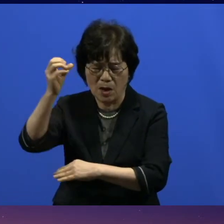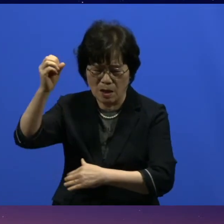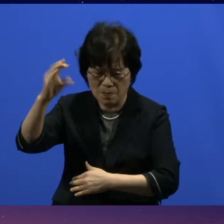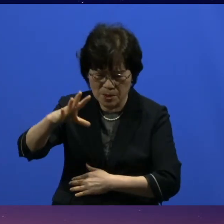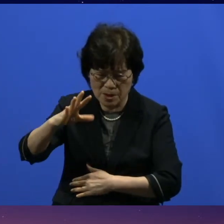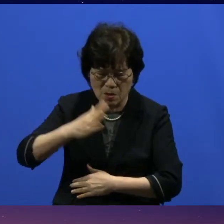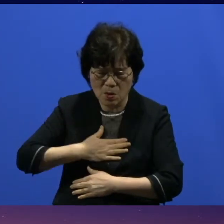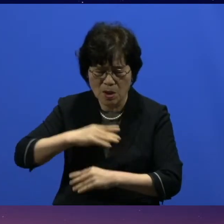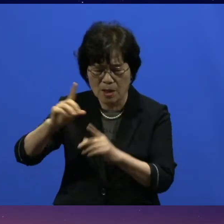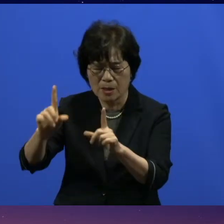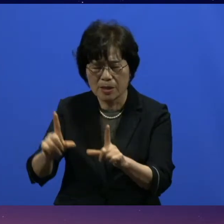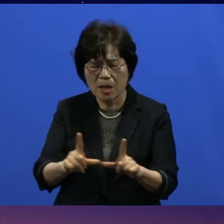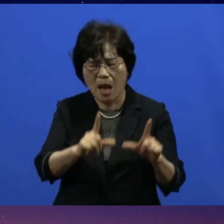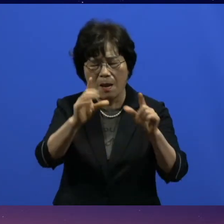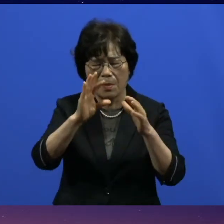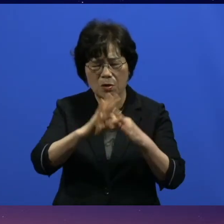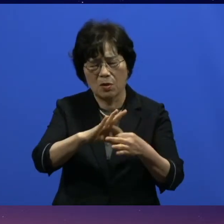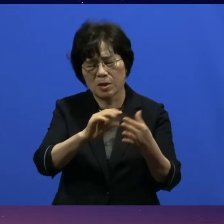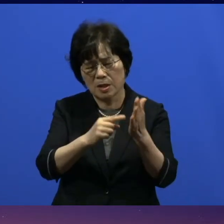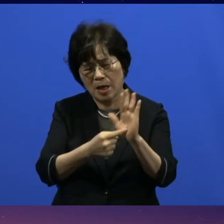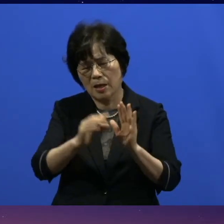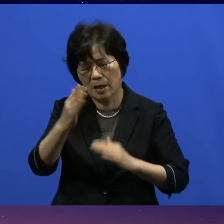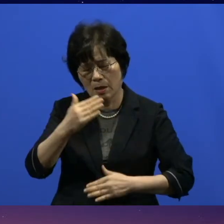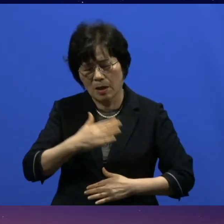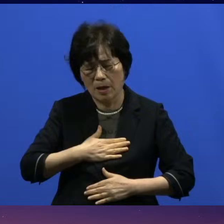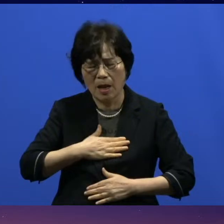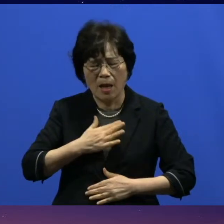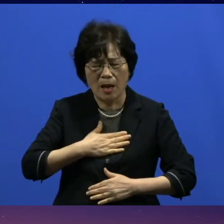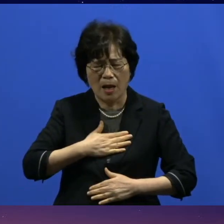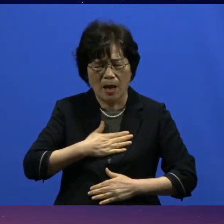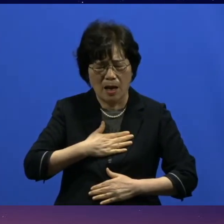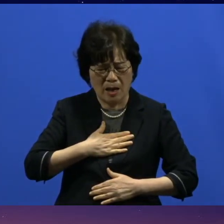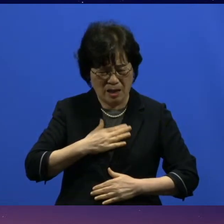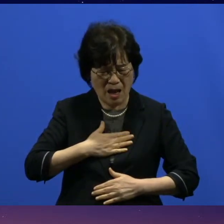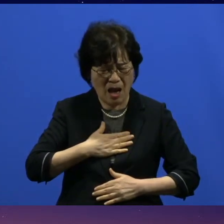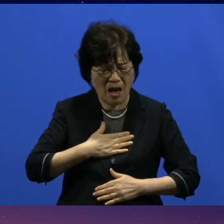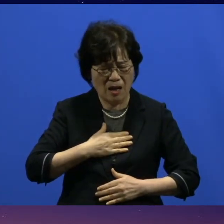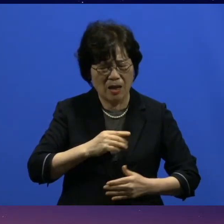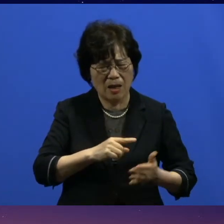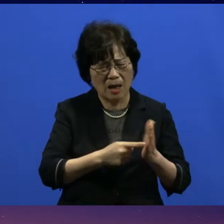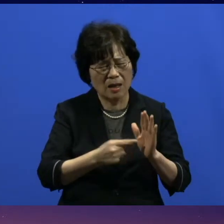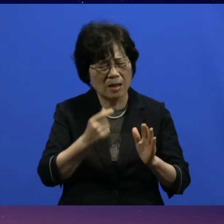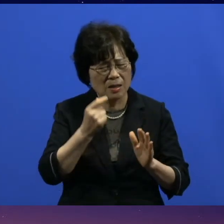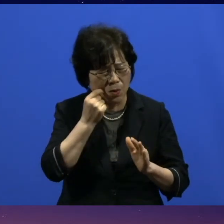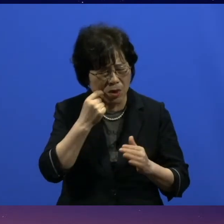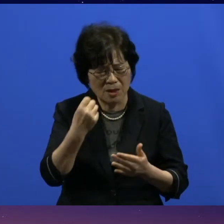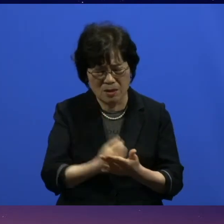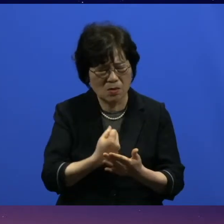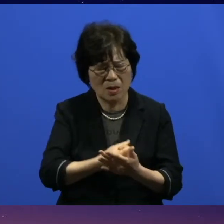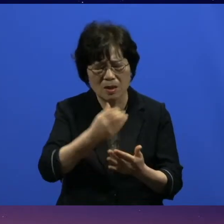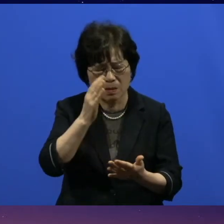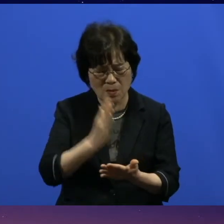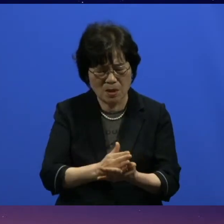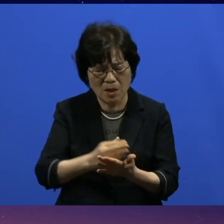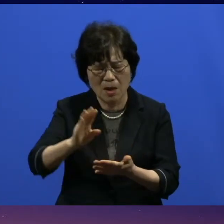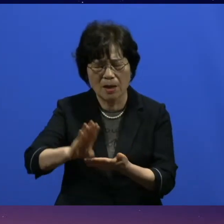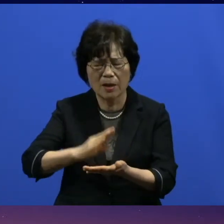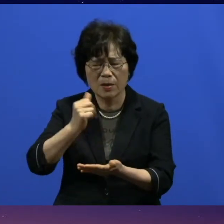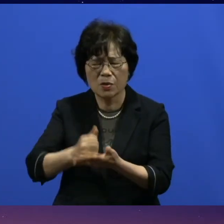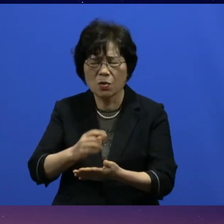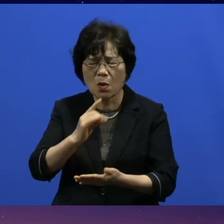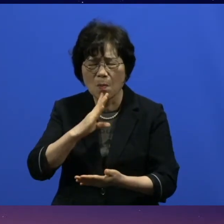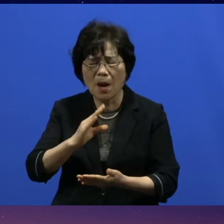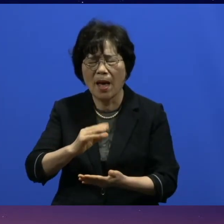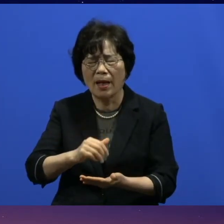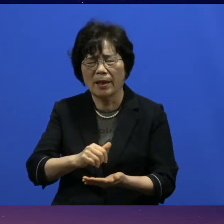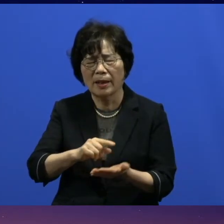통하여 스며나와야 해요. 내가 드러나지 않는 것으로 초조해하지 마십시오. 그리스도가 드러나야 합니다. 그리스도가